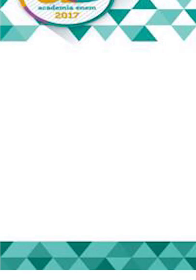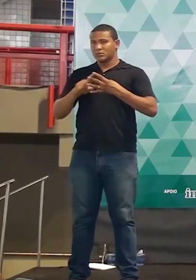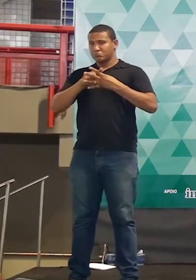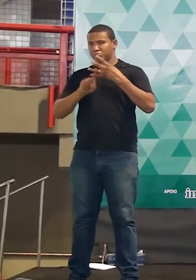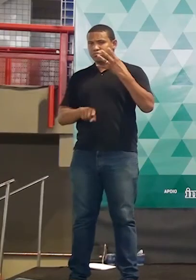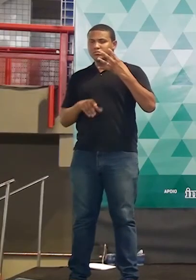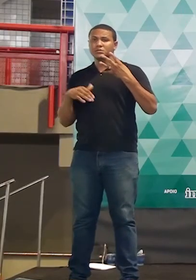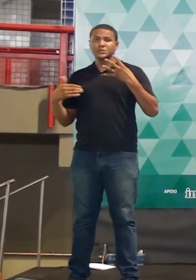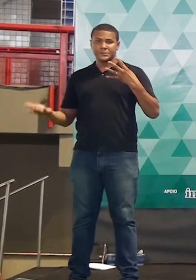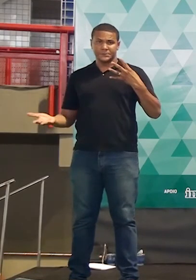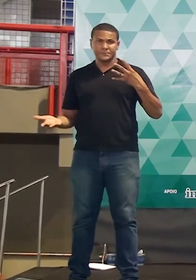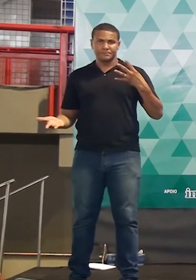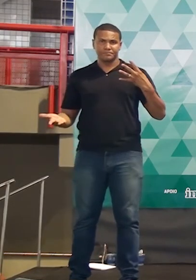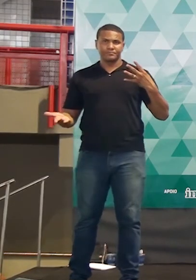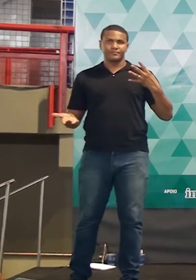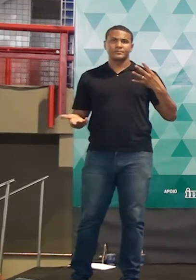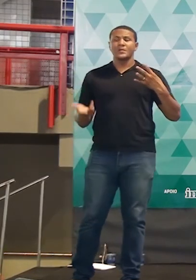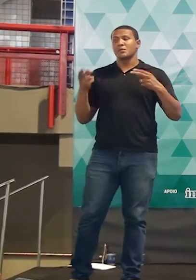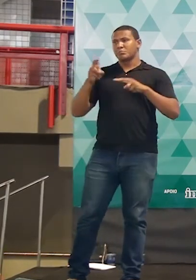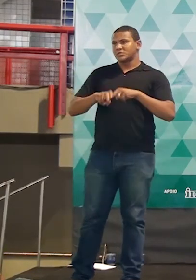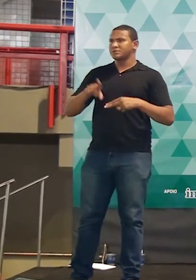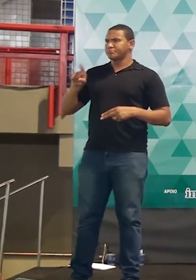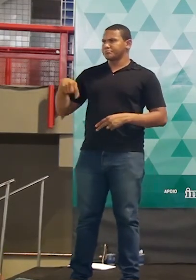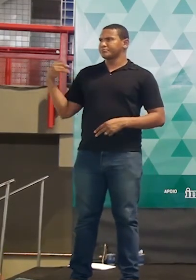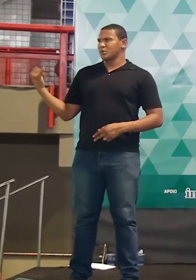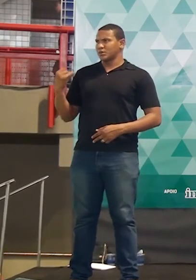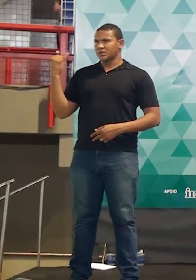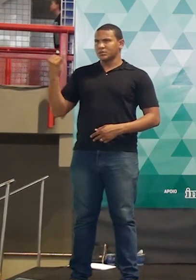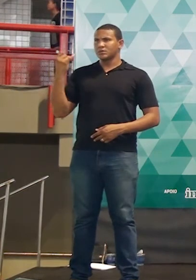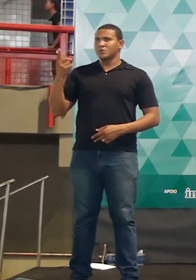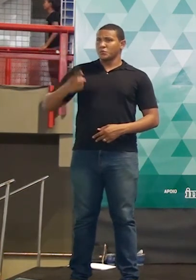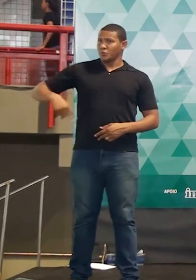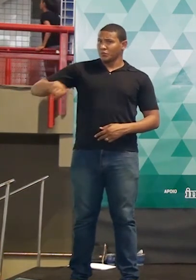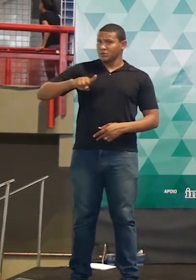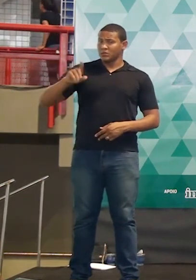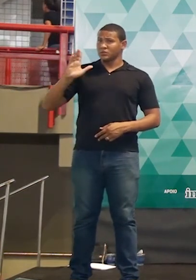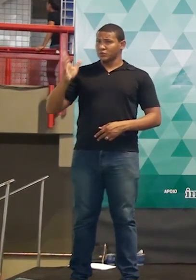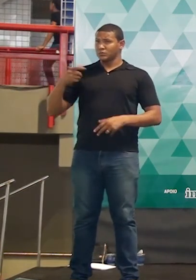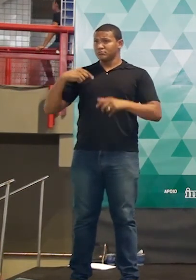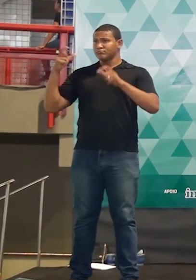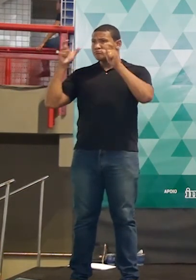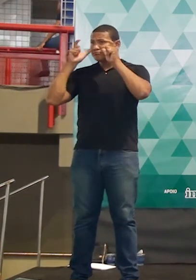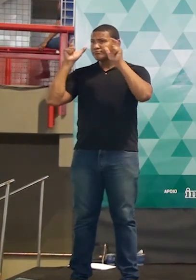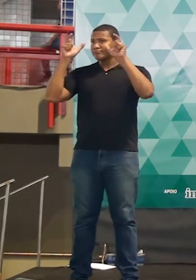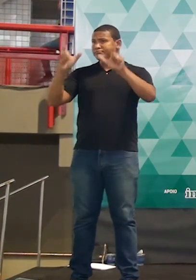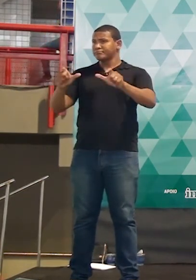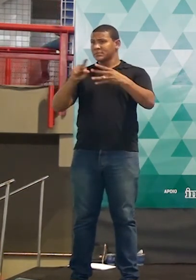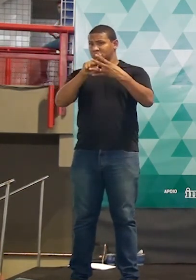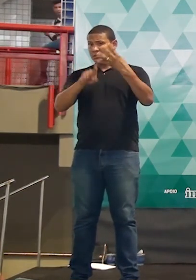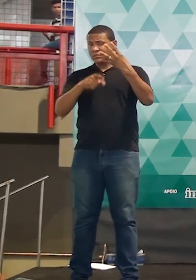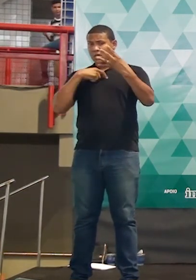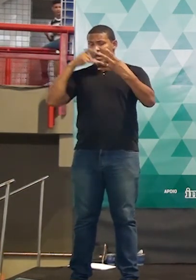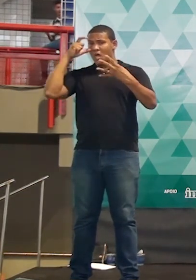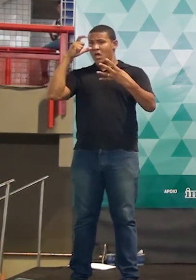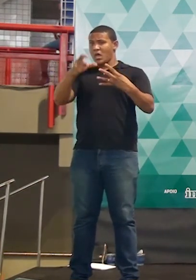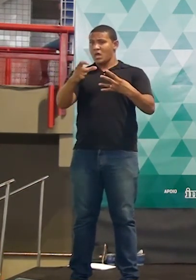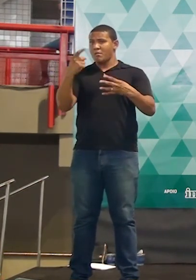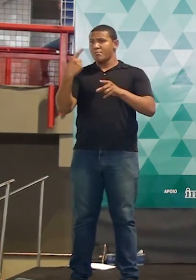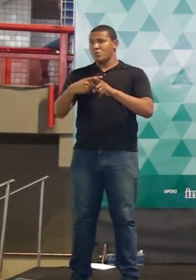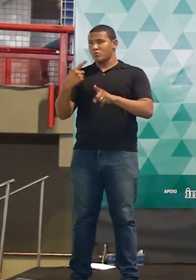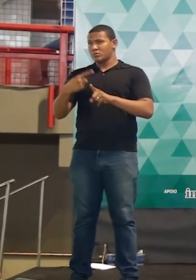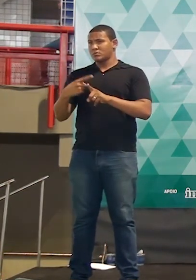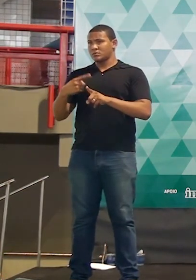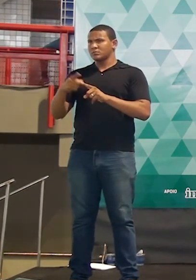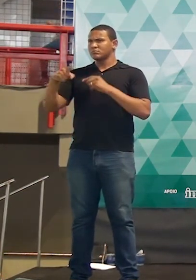4 áreas. Então é muito importante que vocês já se interessem mais por uma dessas áreas, porque vocês